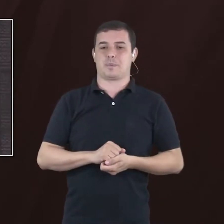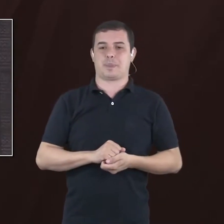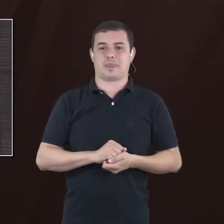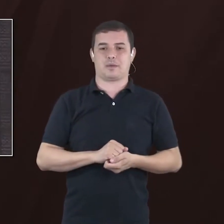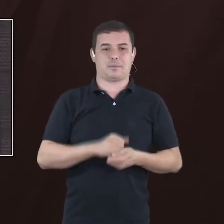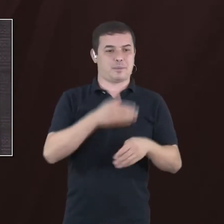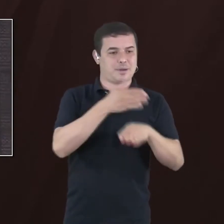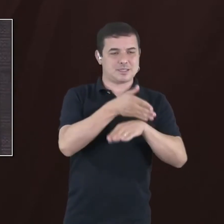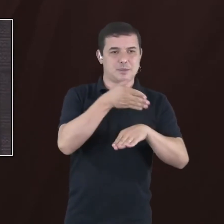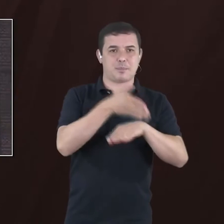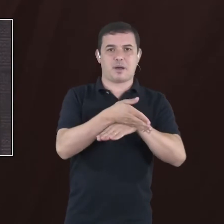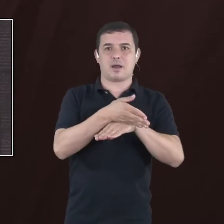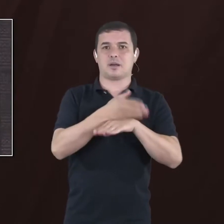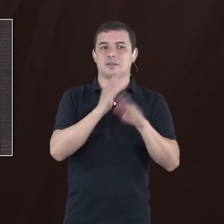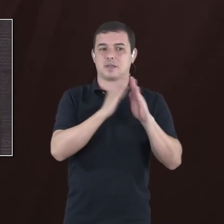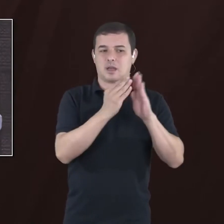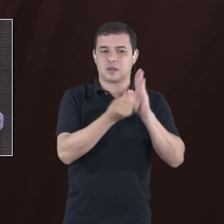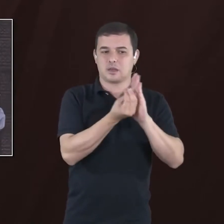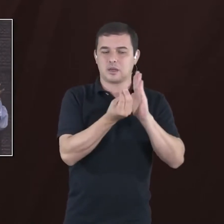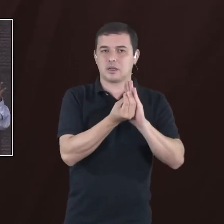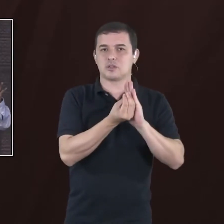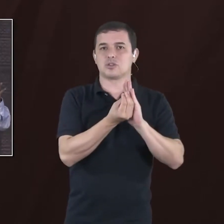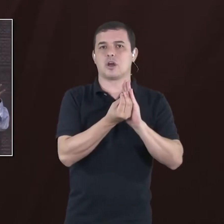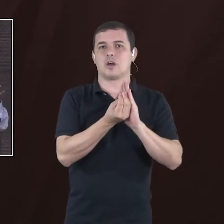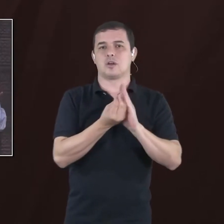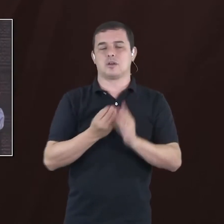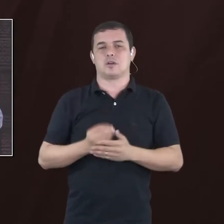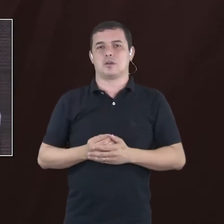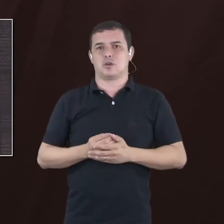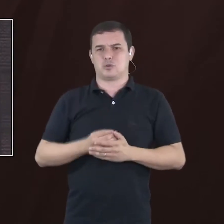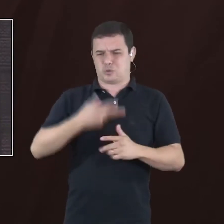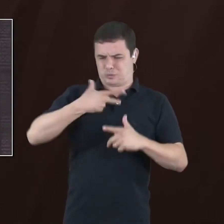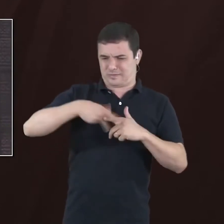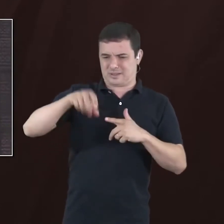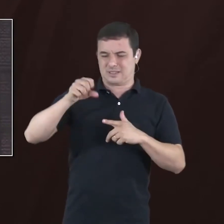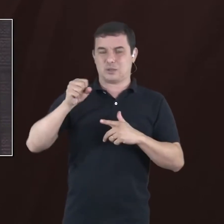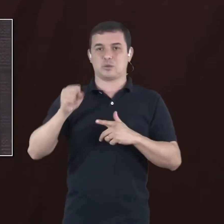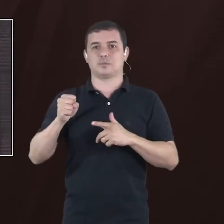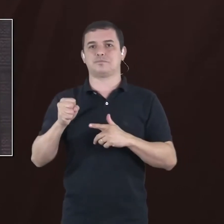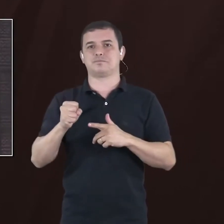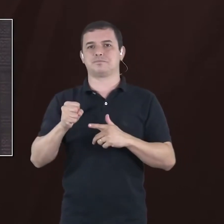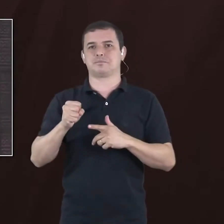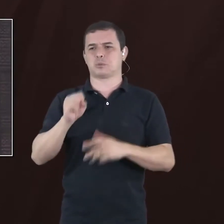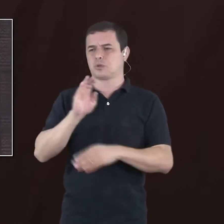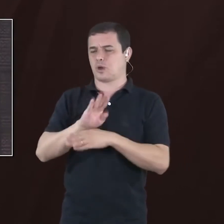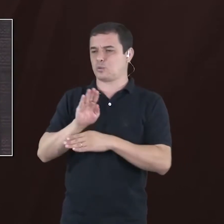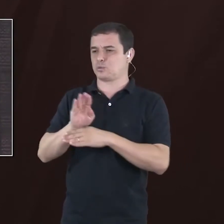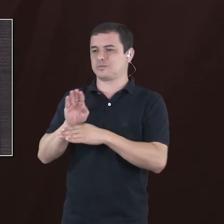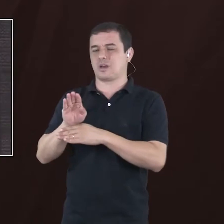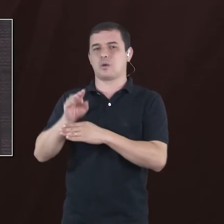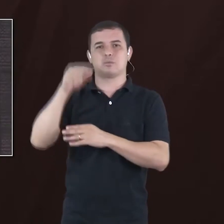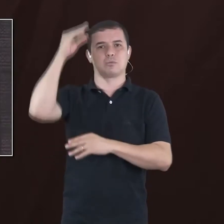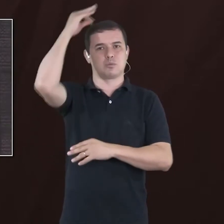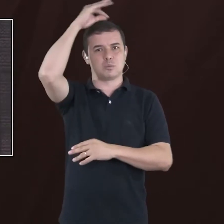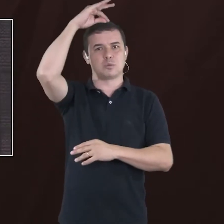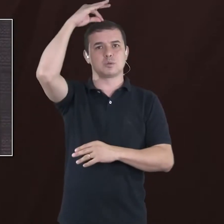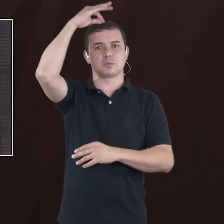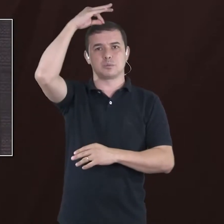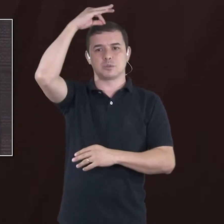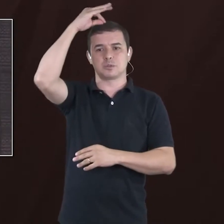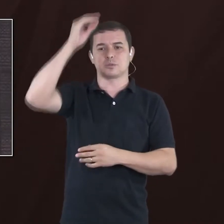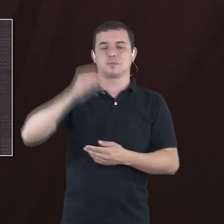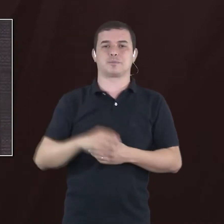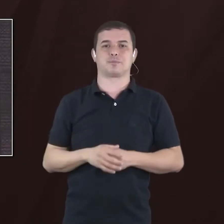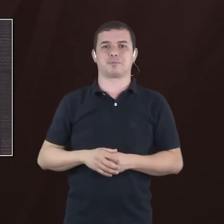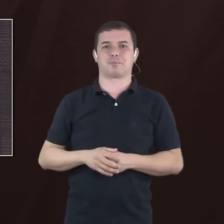dos vencedores, a igreja em Filadélfia. Nós cooperamos com o Espírito, nós vamos fazer o que falta fazer